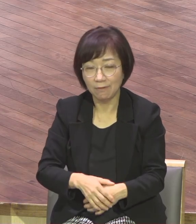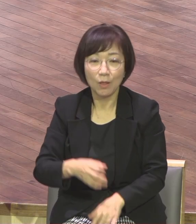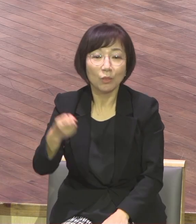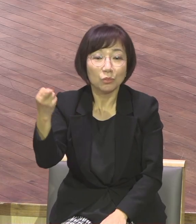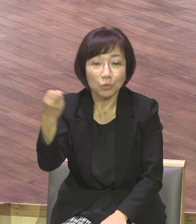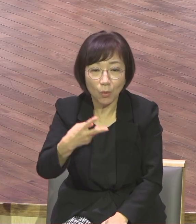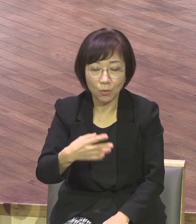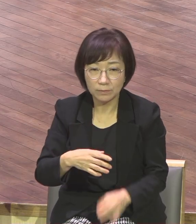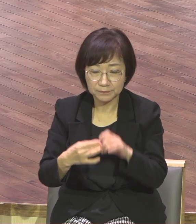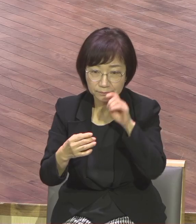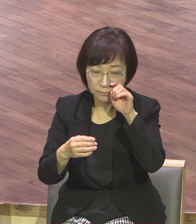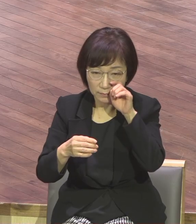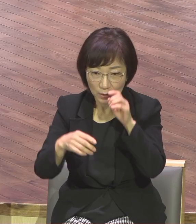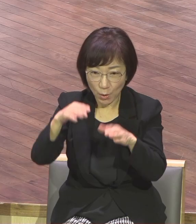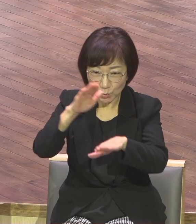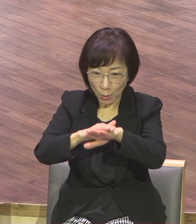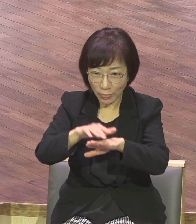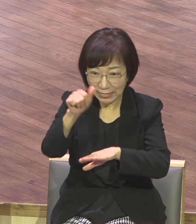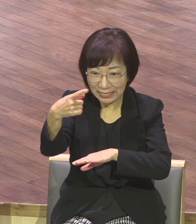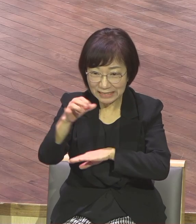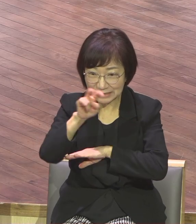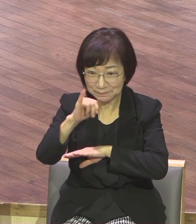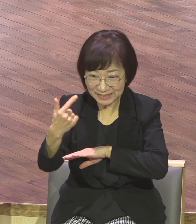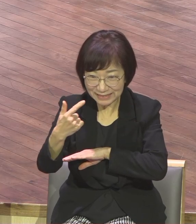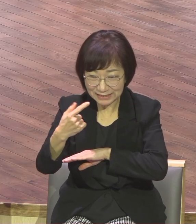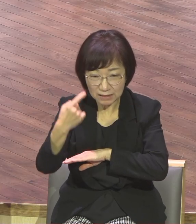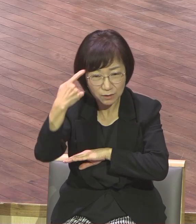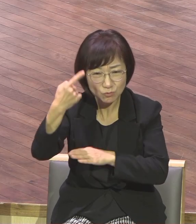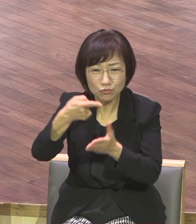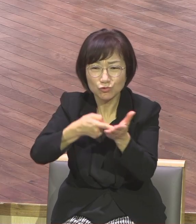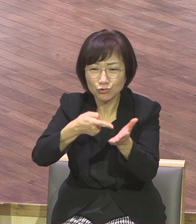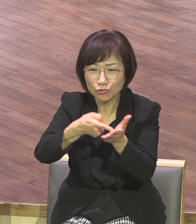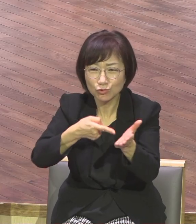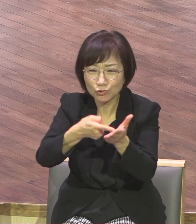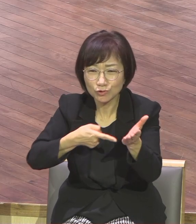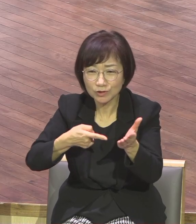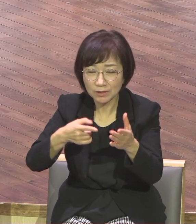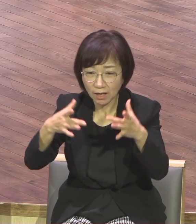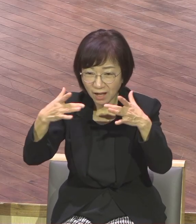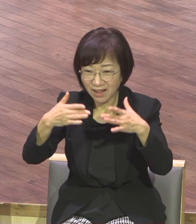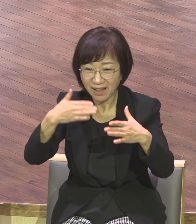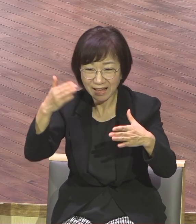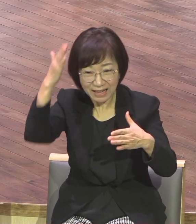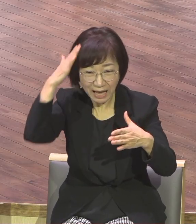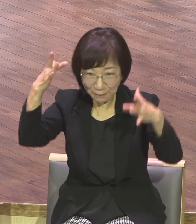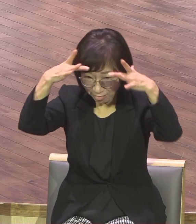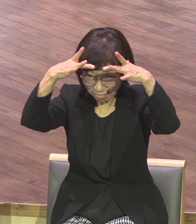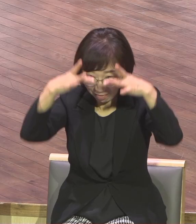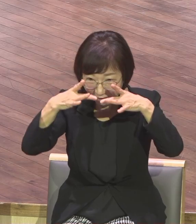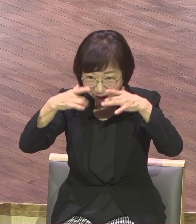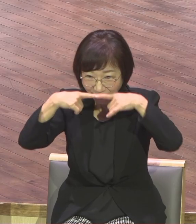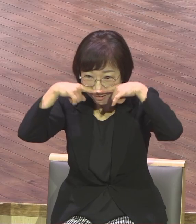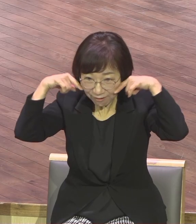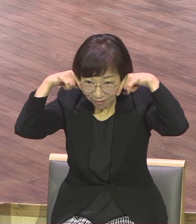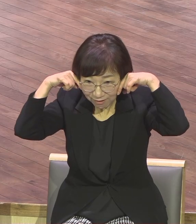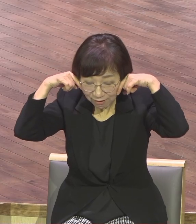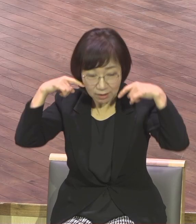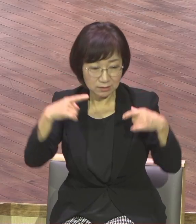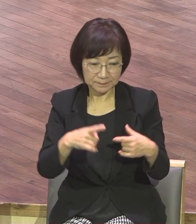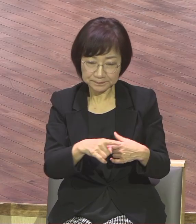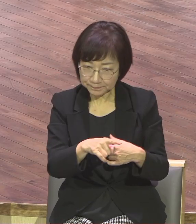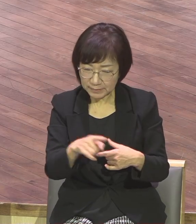부상으로 어떻게 될지 모르는 손흥민을 위해서 예비 엔트리가 구성되었습니다. 이 예비 엔트리들은 한 번도 못